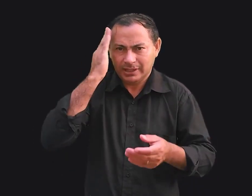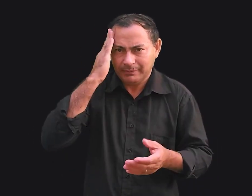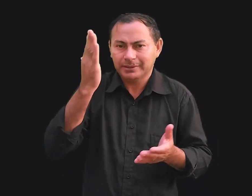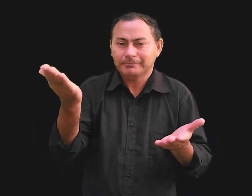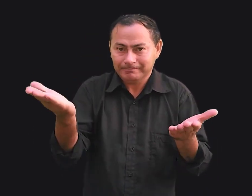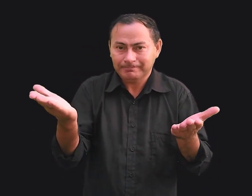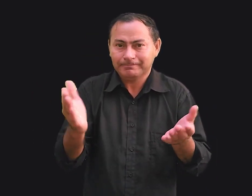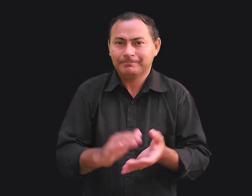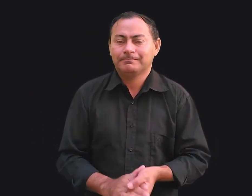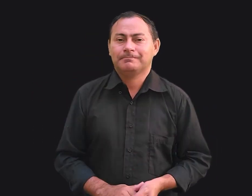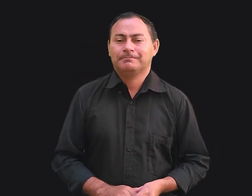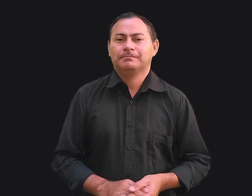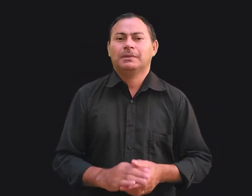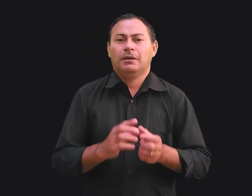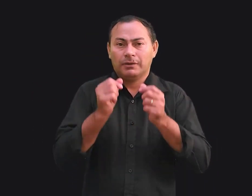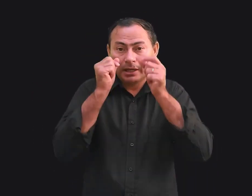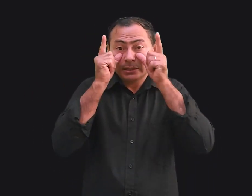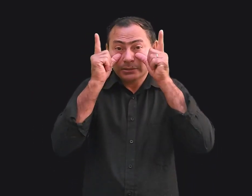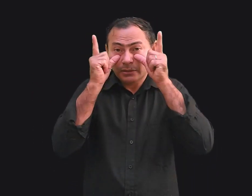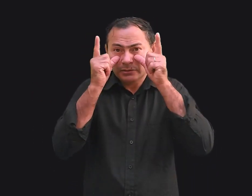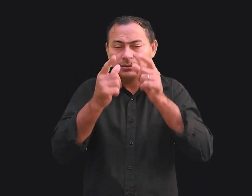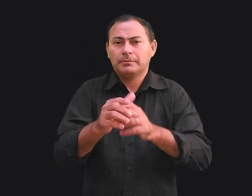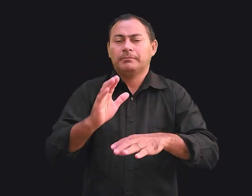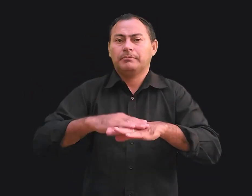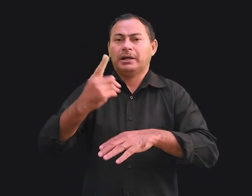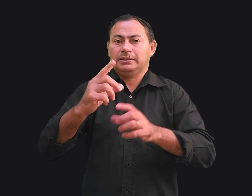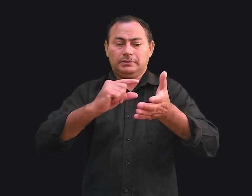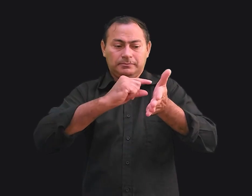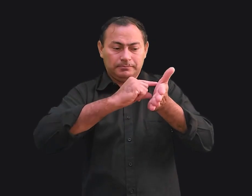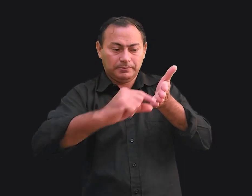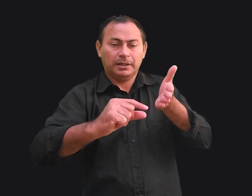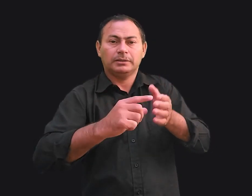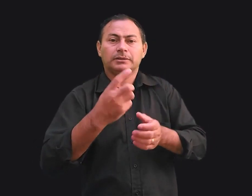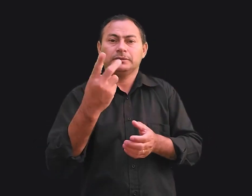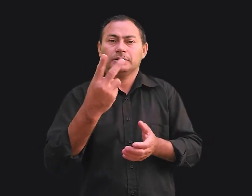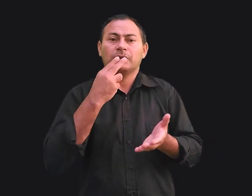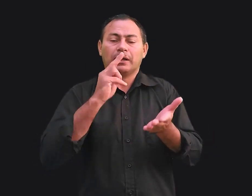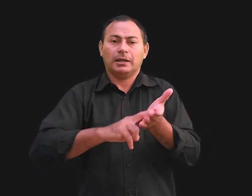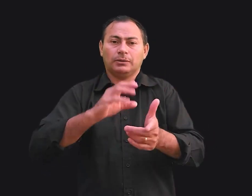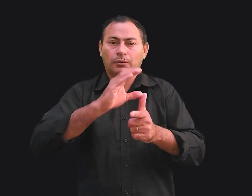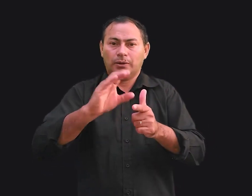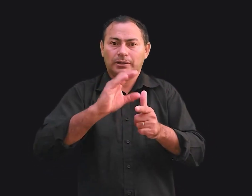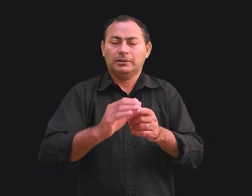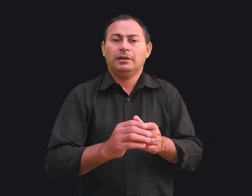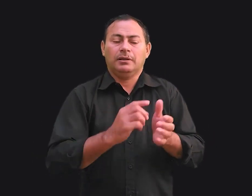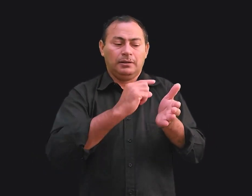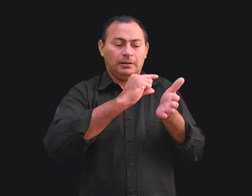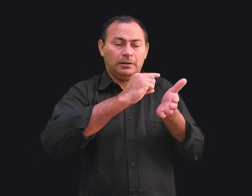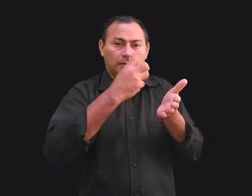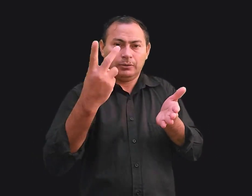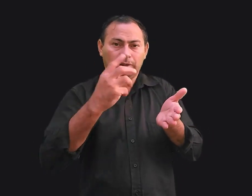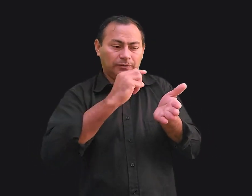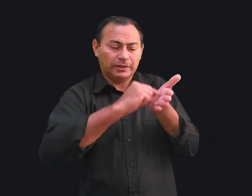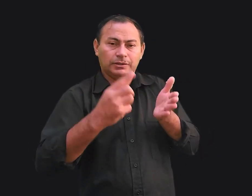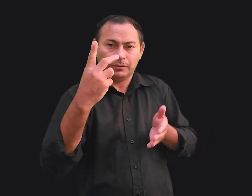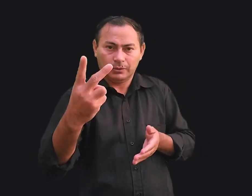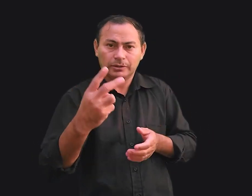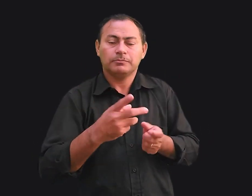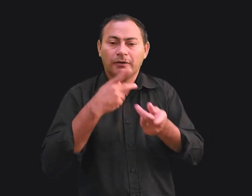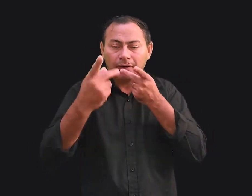sabem? Prestem atenção em mais este versículo de 2 Coríntios 2, versículo 2. Diz assim,